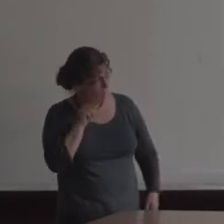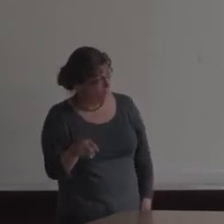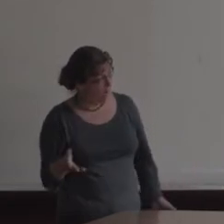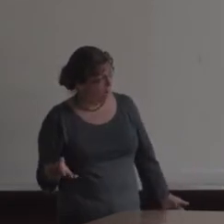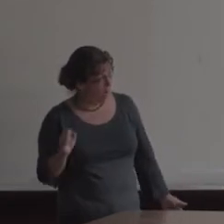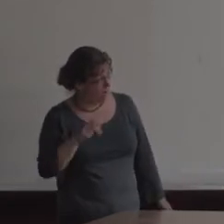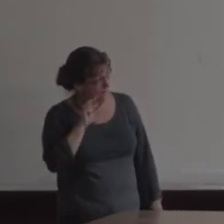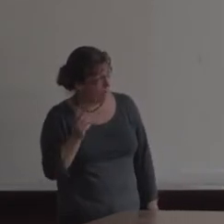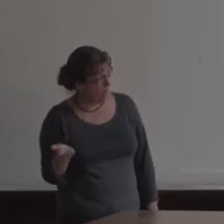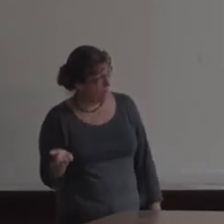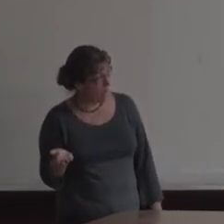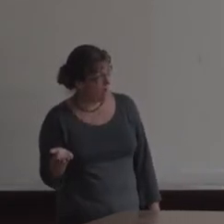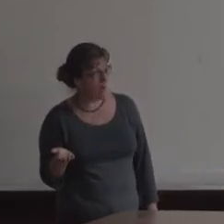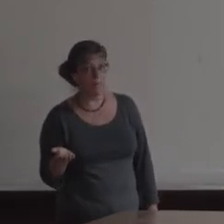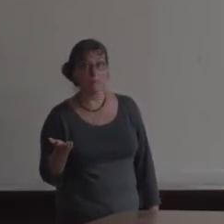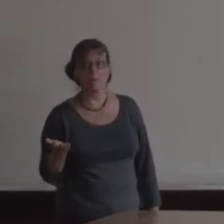C'est les exemples qu'il a générés?